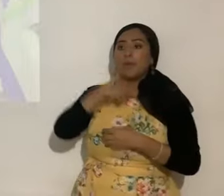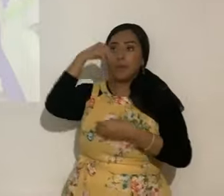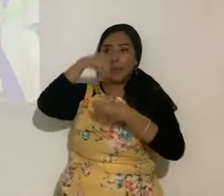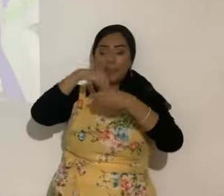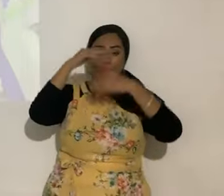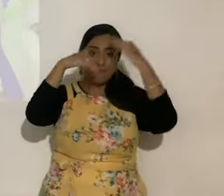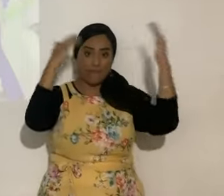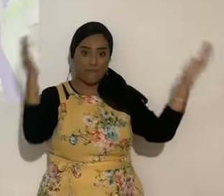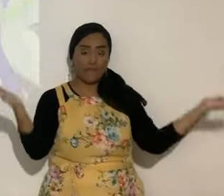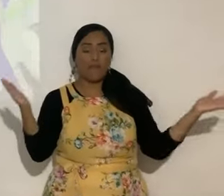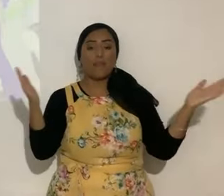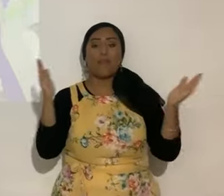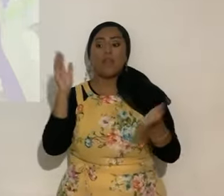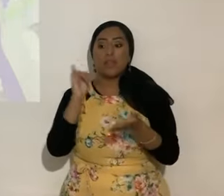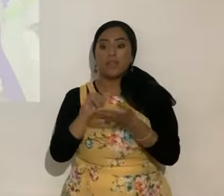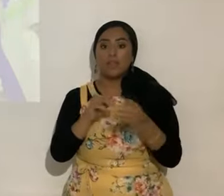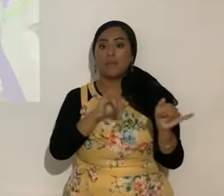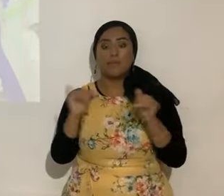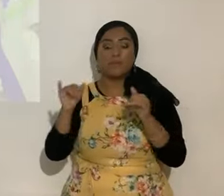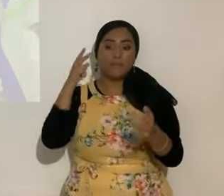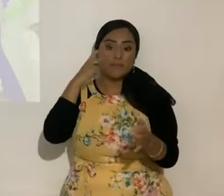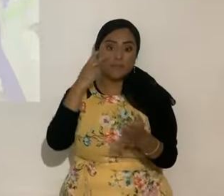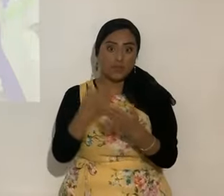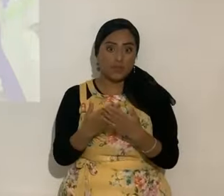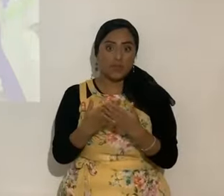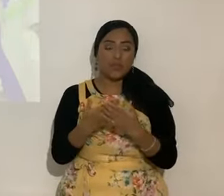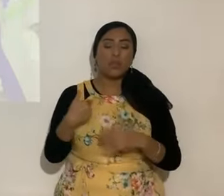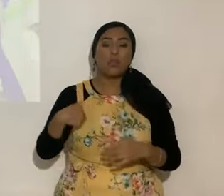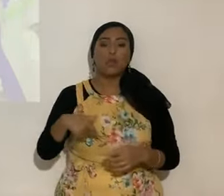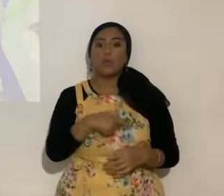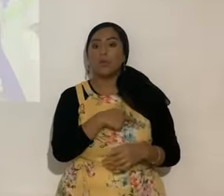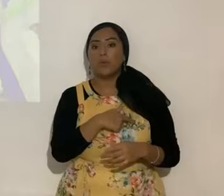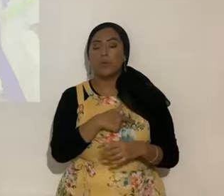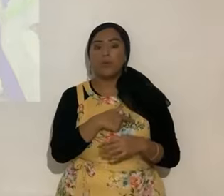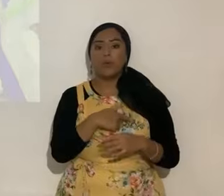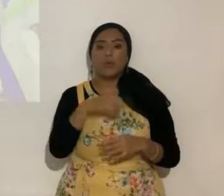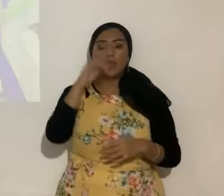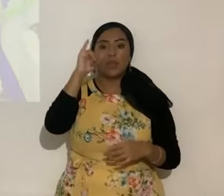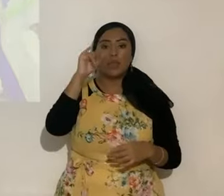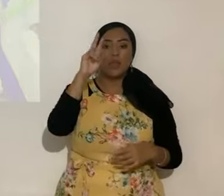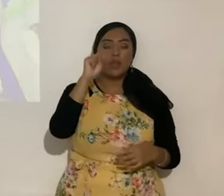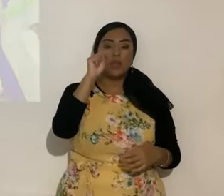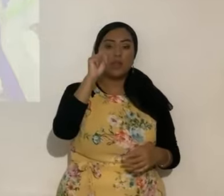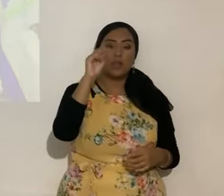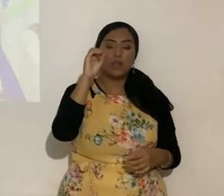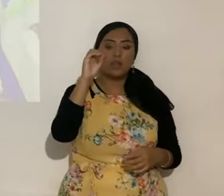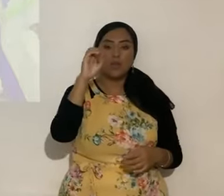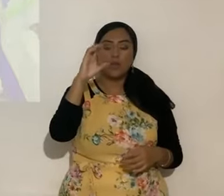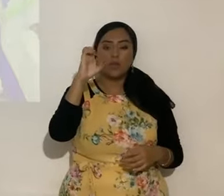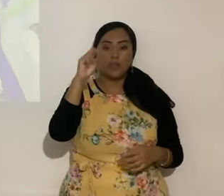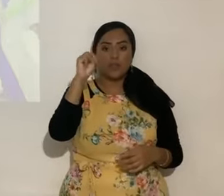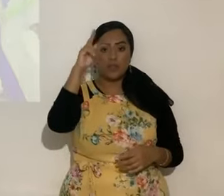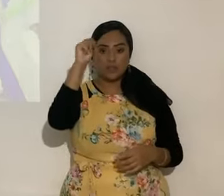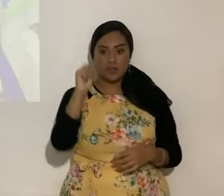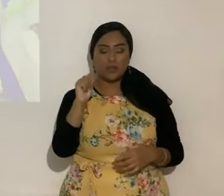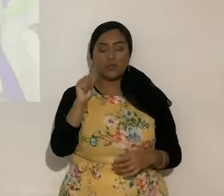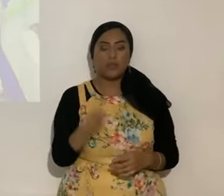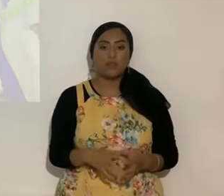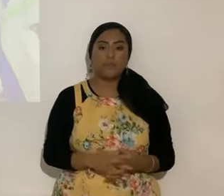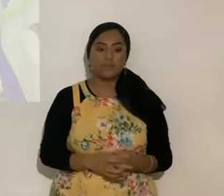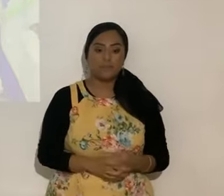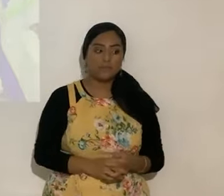eso será prueba de la inocencia. Cuando ya no haya ataques. Y cuando estemos en el cielo, sobre todo.